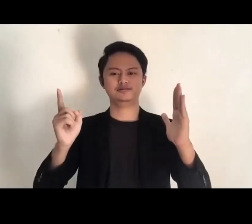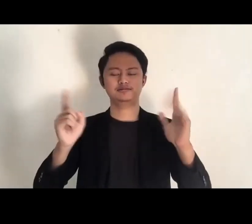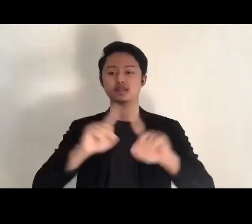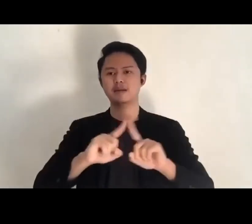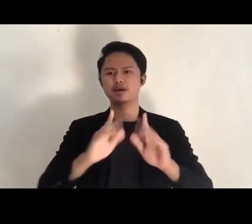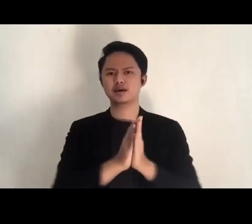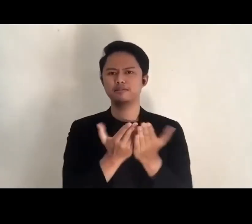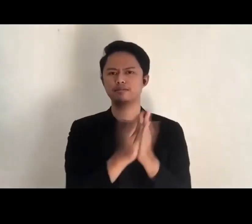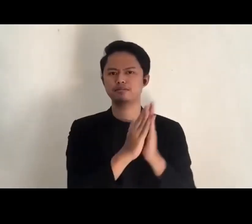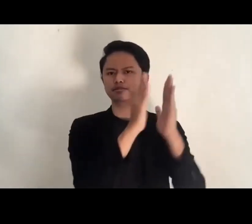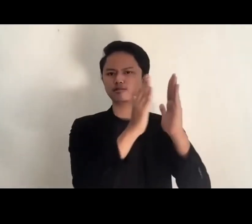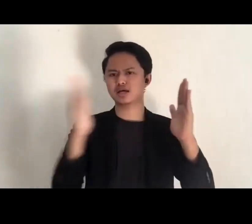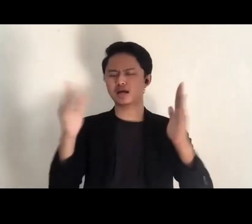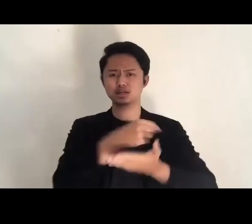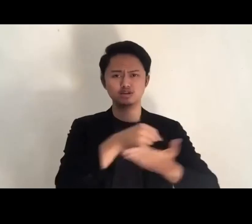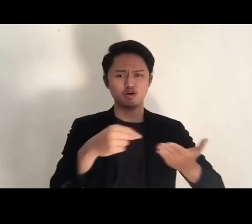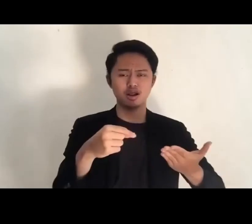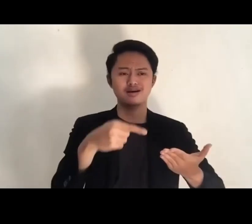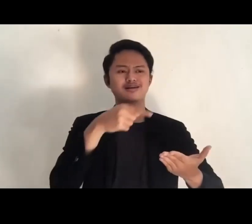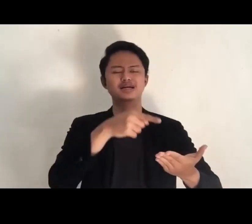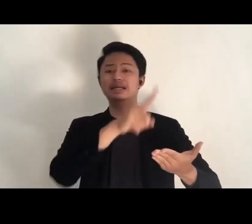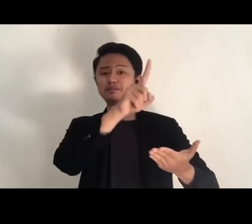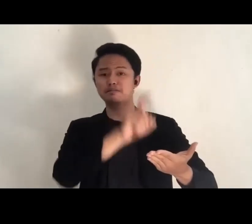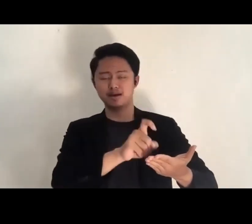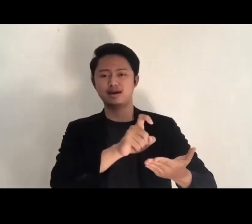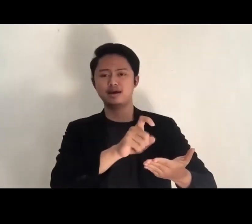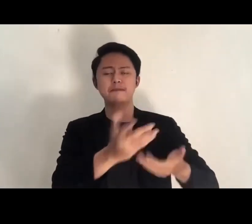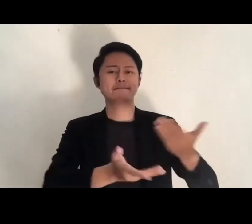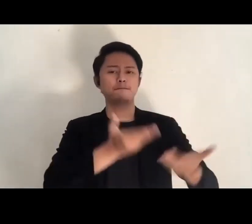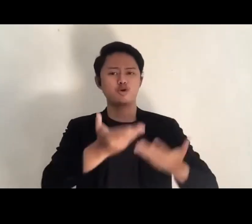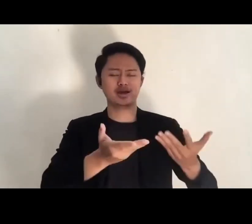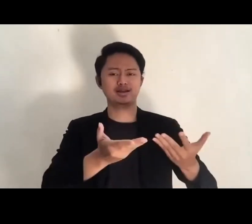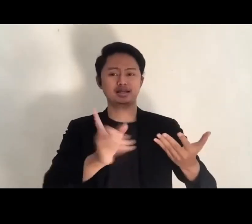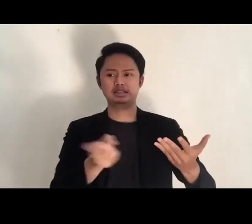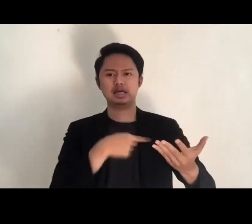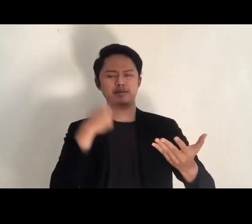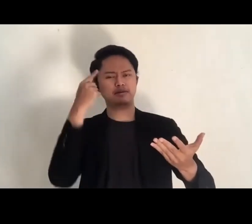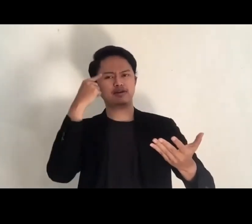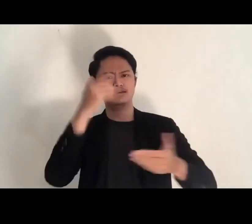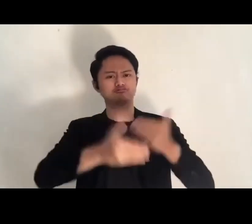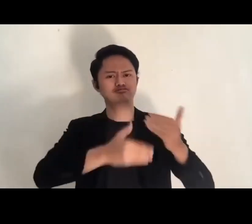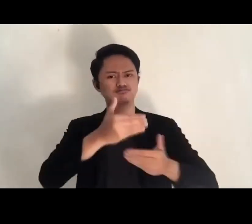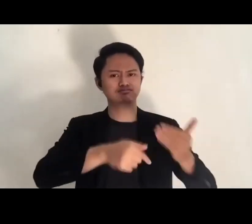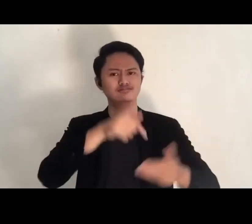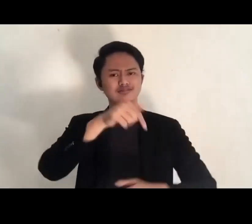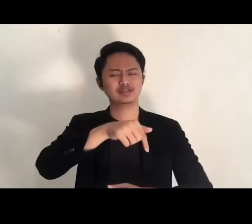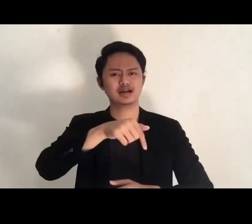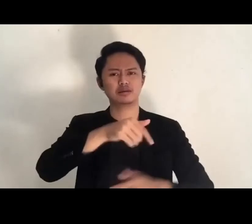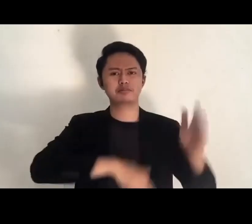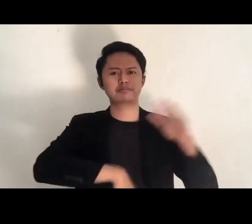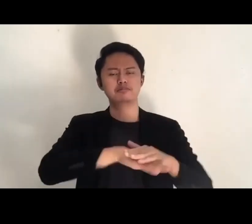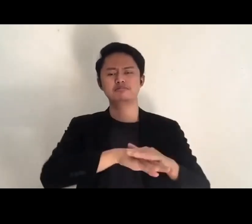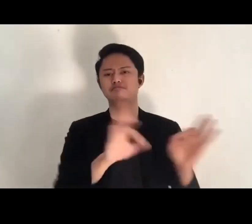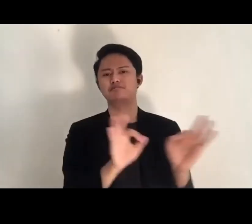perpustakaan ada di sekolah, pemanfaatannya ini yang menurut hemat kami selama ini tidak maksimal atau